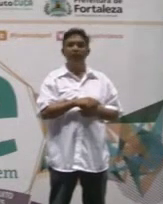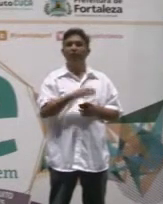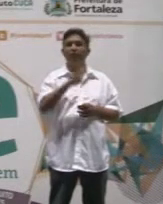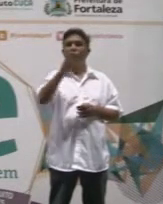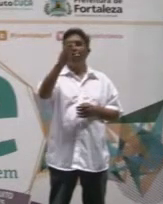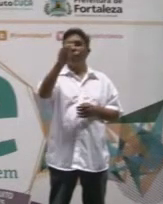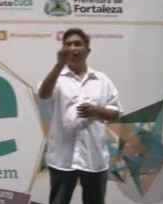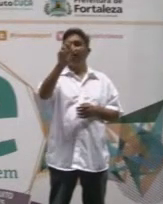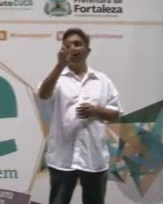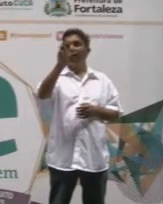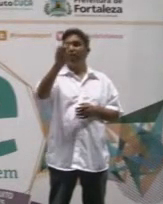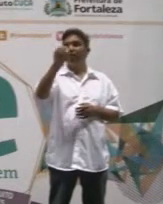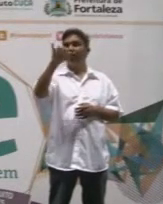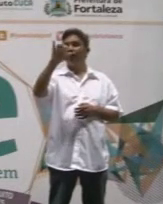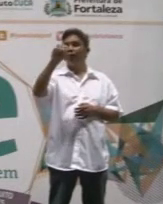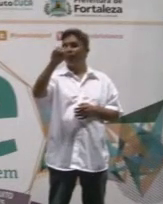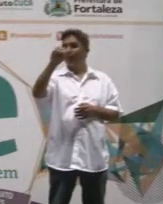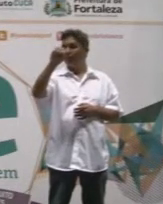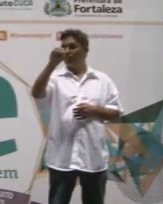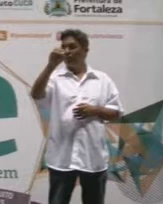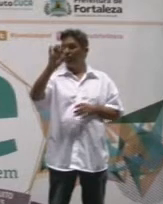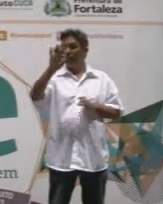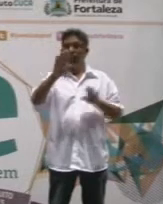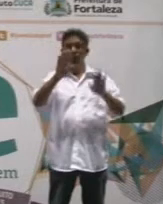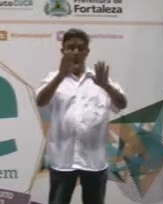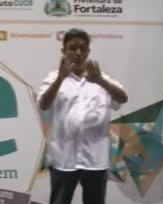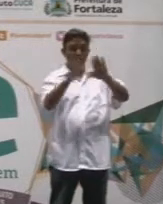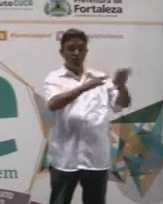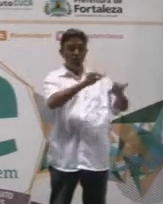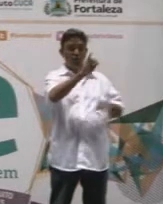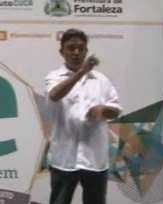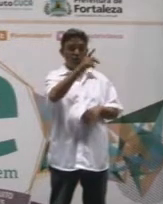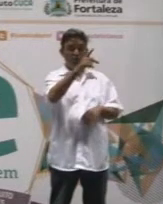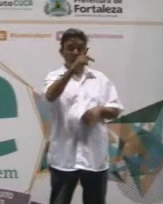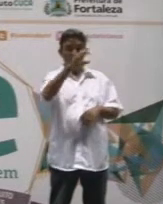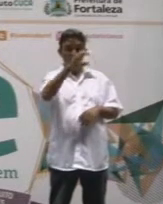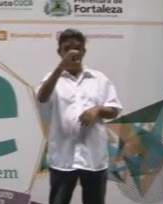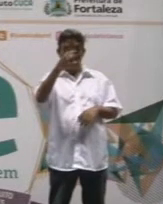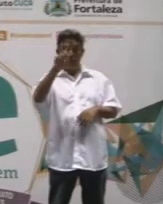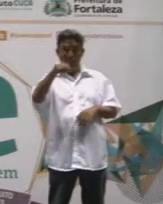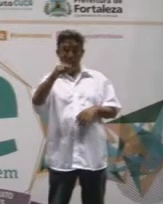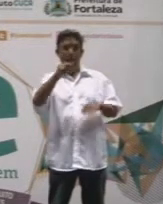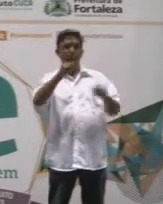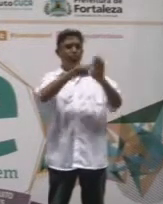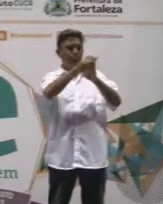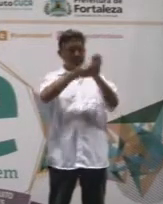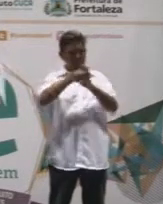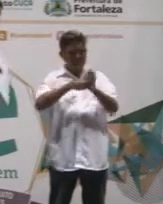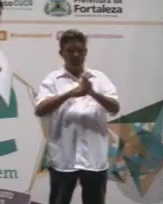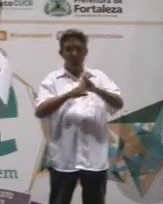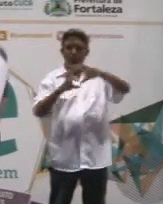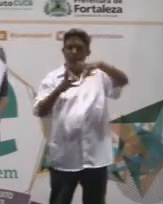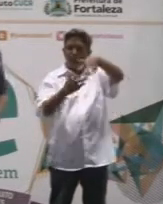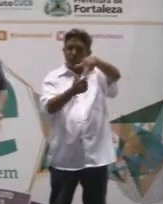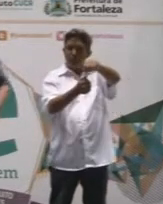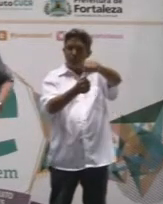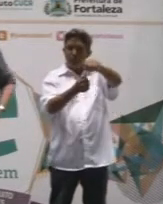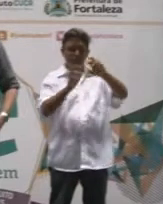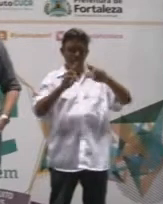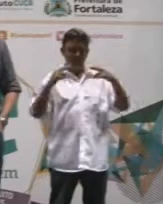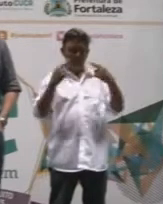O gás carbônico. Deixa eu falar para vocês. O IPCC, que é o painel intergovernamental para mudanças climáticas, se